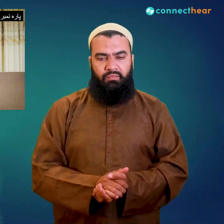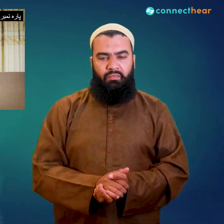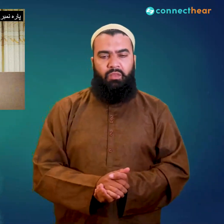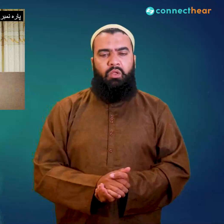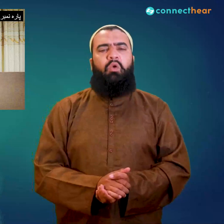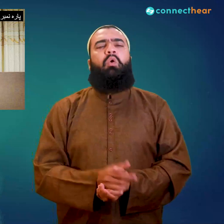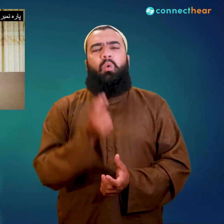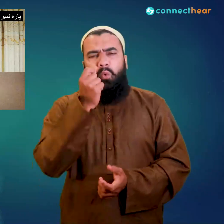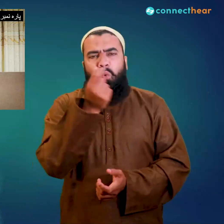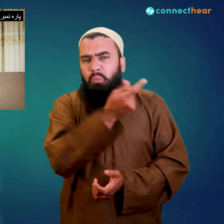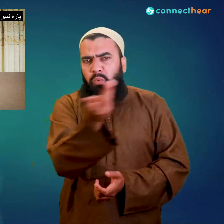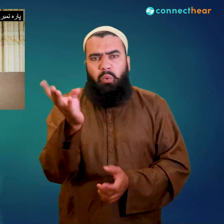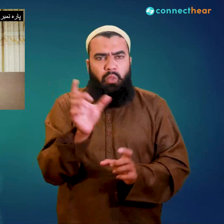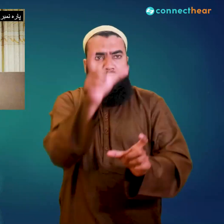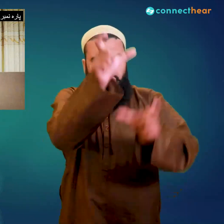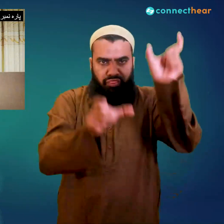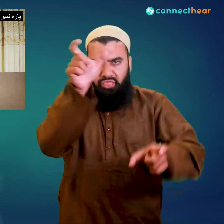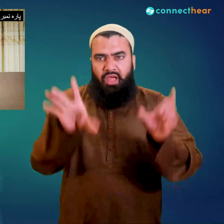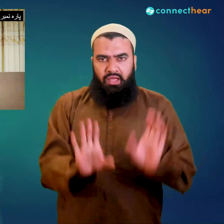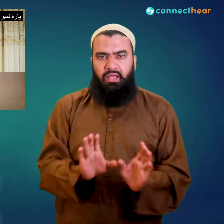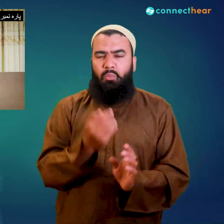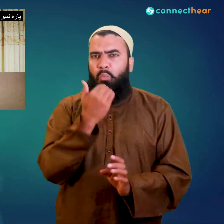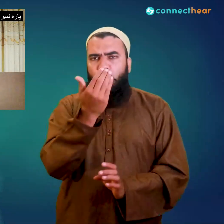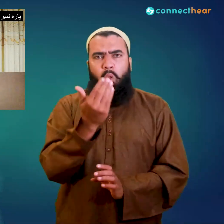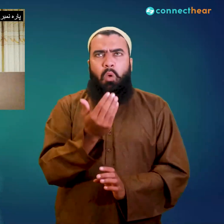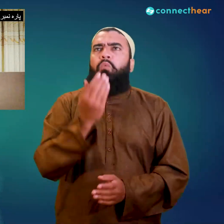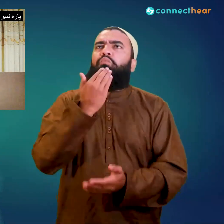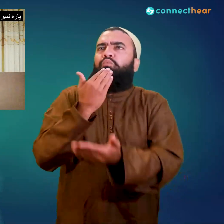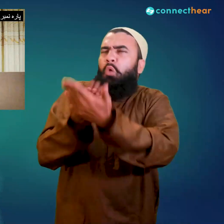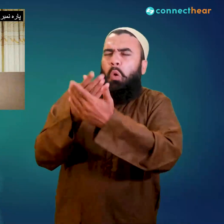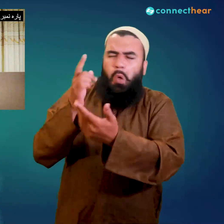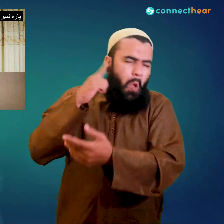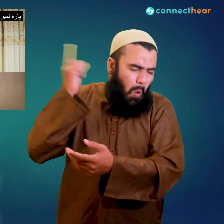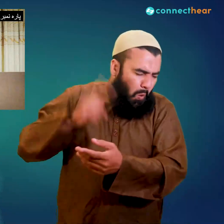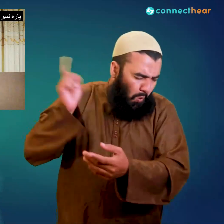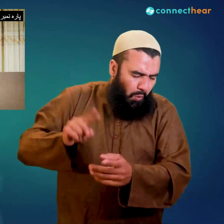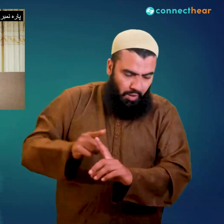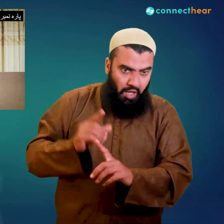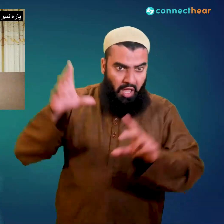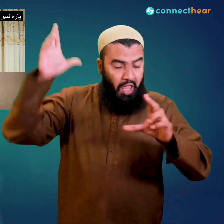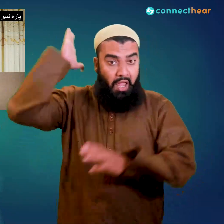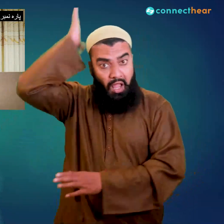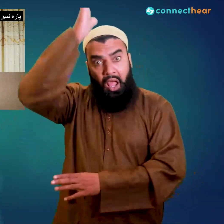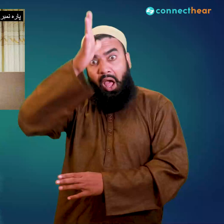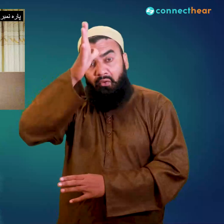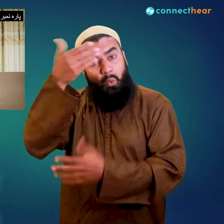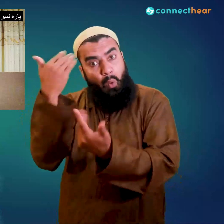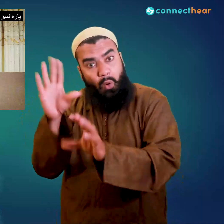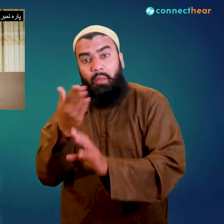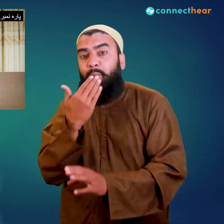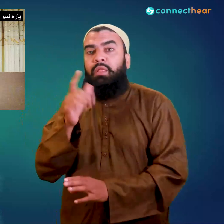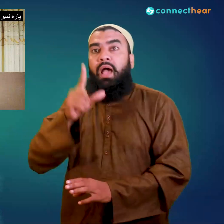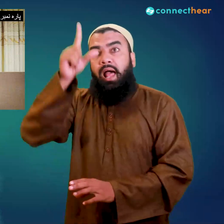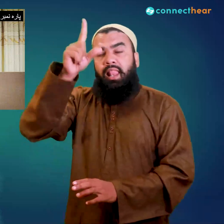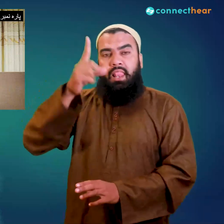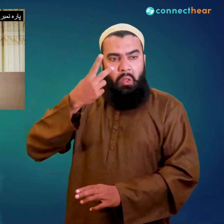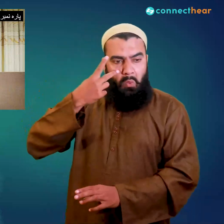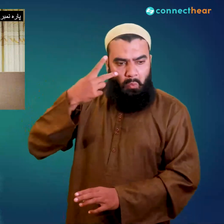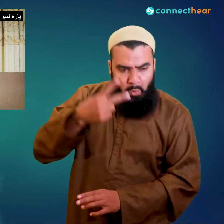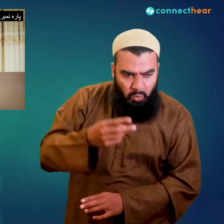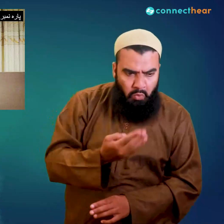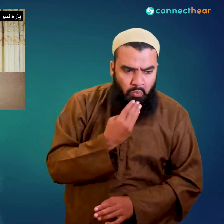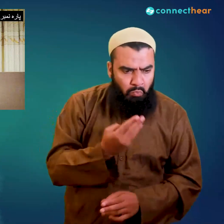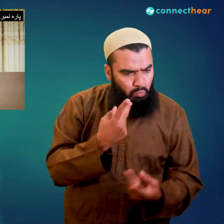لَشَدِيدٌ۔ لیکن اگر تم ناشکری کرو گے، کفر کرو گے، تو پھر یاد رکھو کہ میرا عذاب بھی بڑا سخت ہے۔